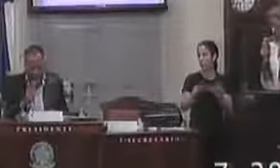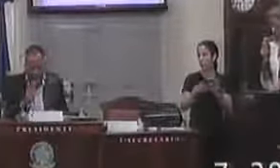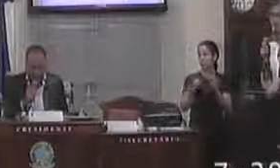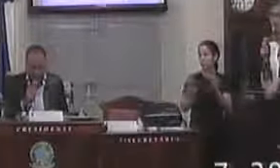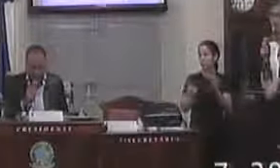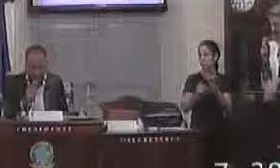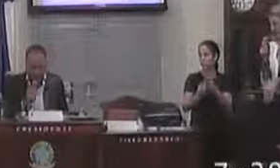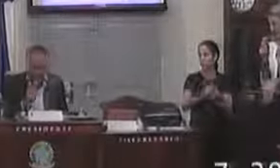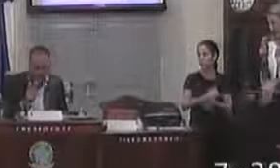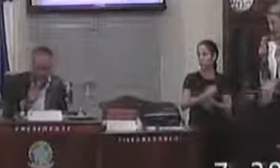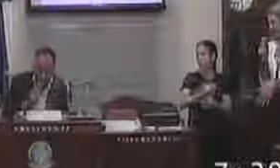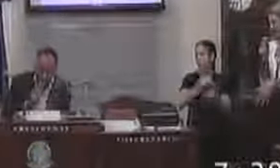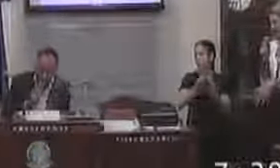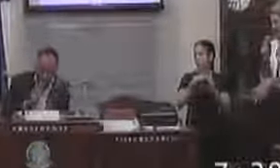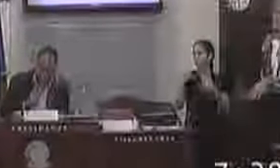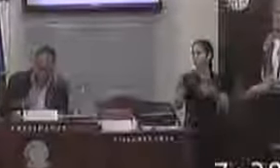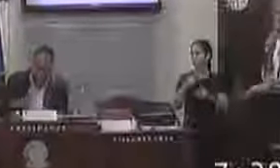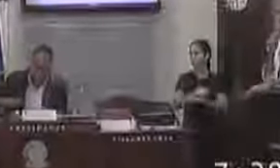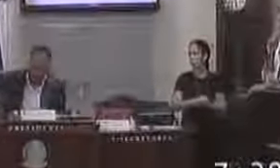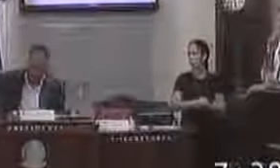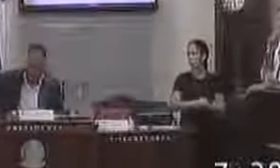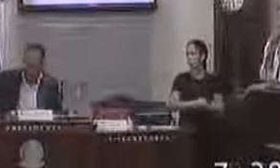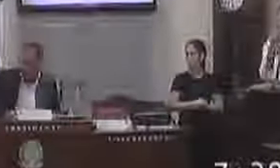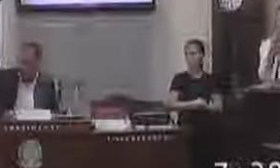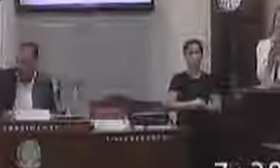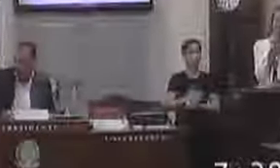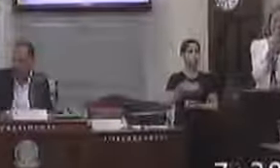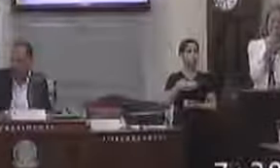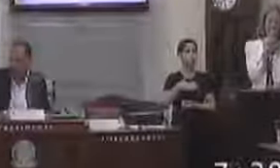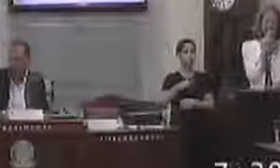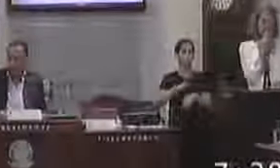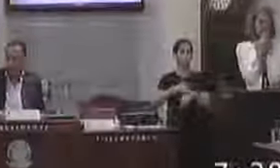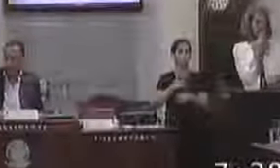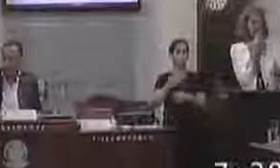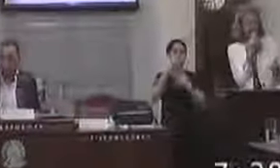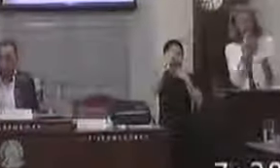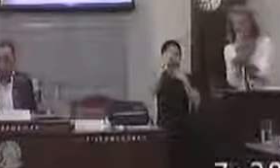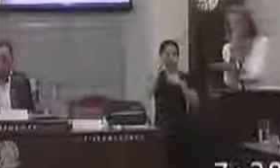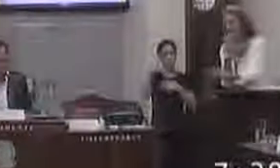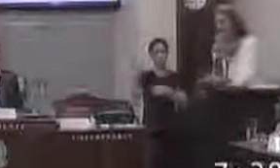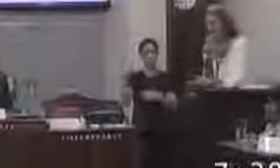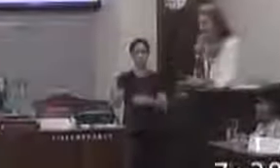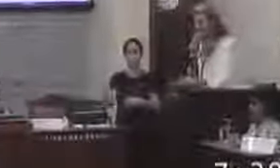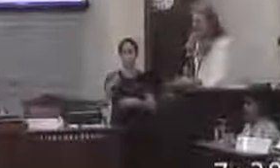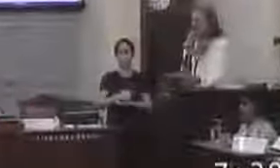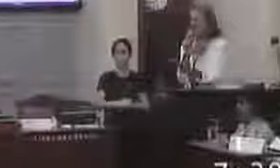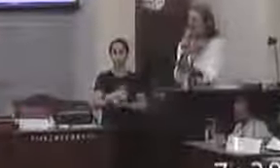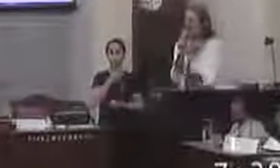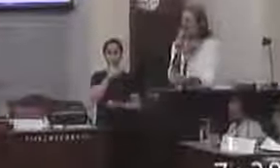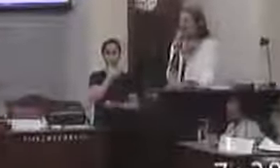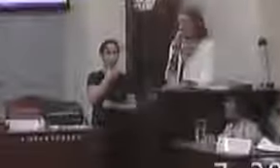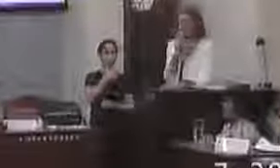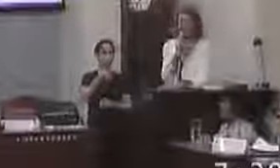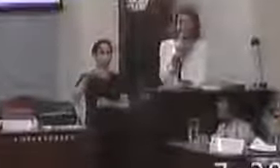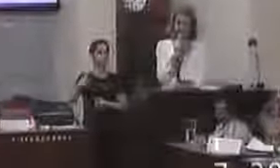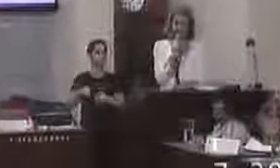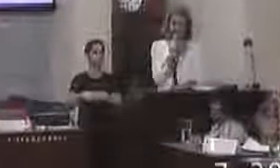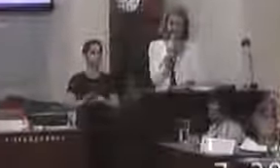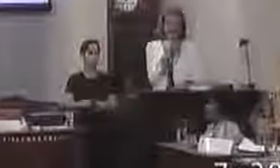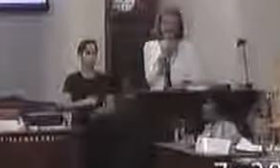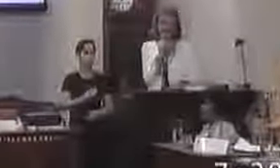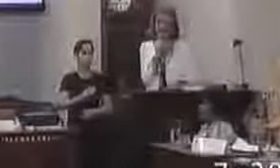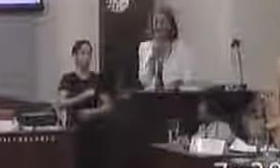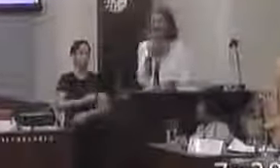a presença da senhora nessa casa legislativa eu só gostaria mais de uma vez agradecer a todos vocês a oportunidade de estar aqui